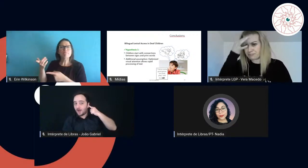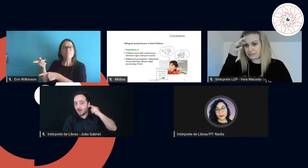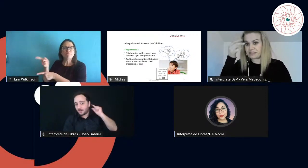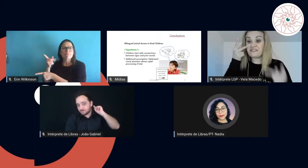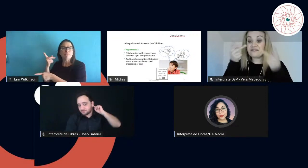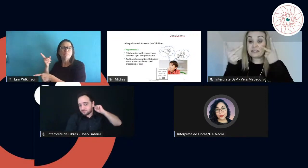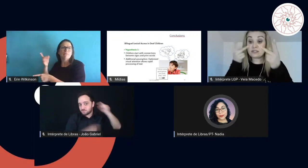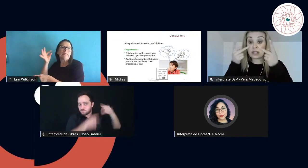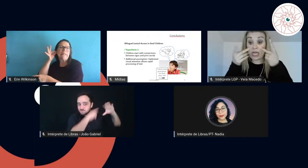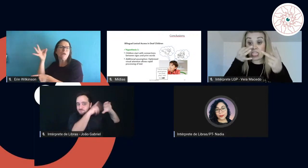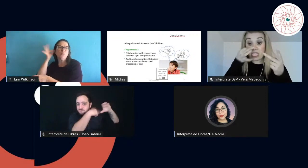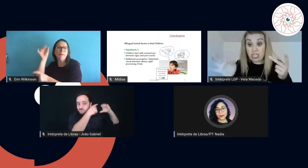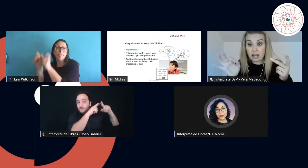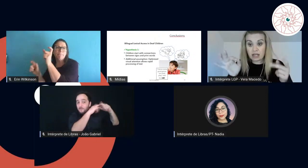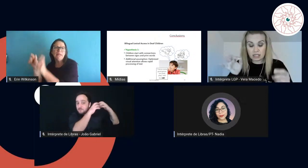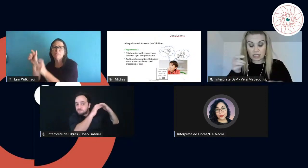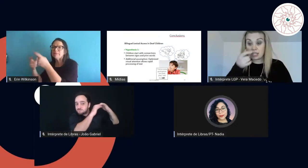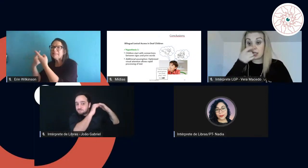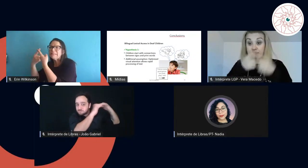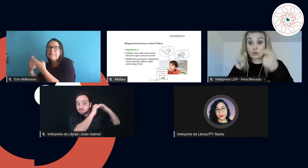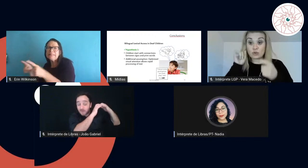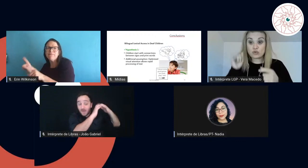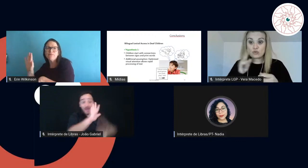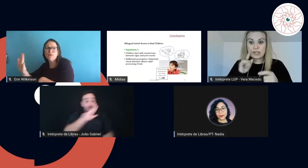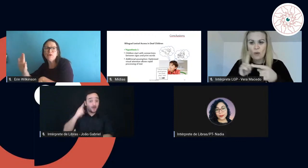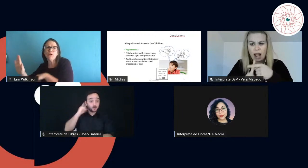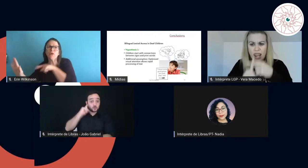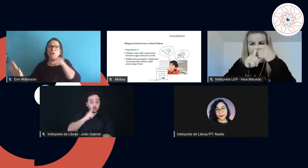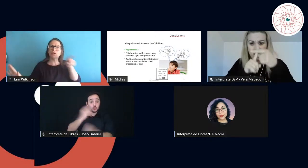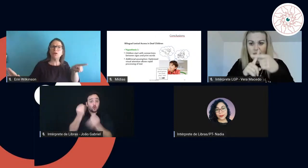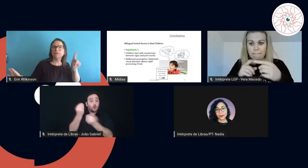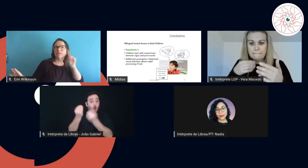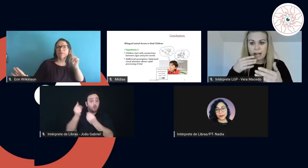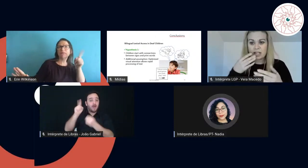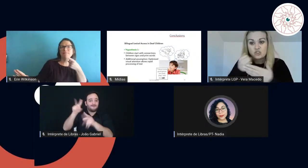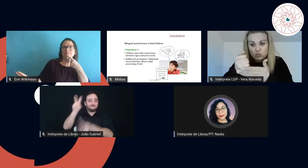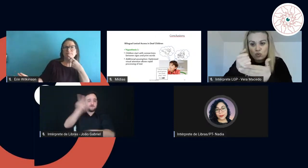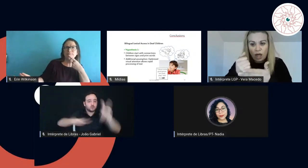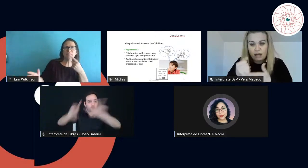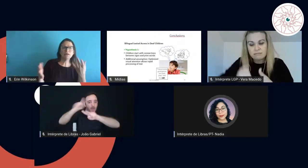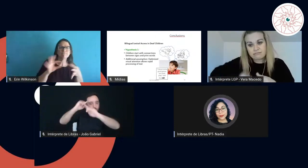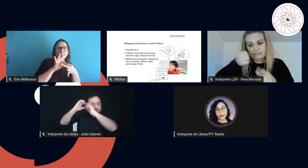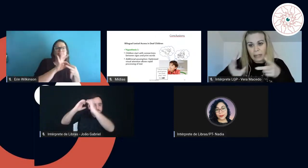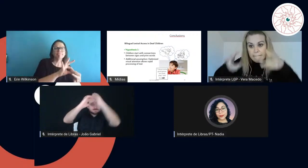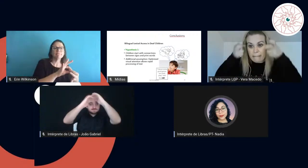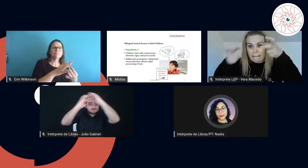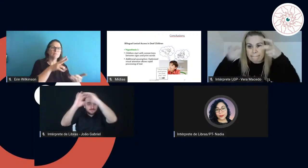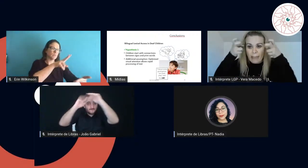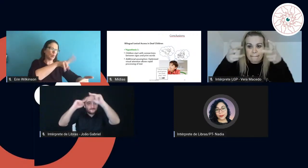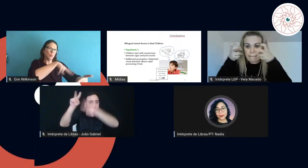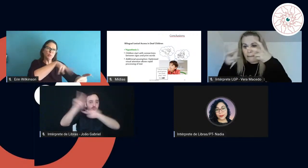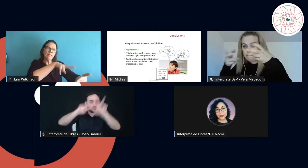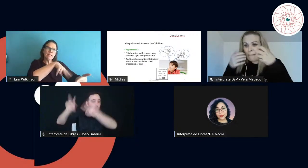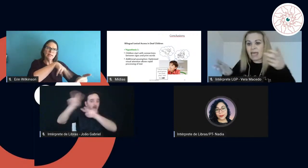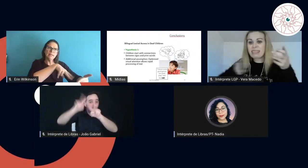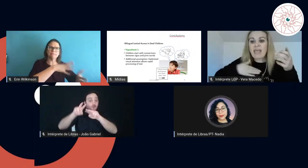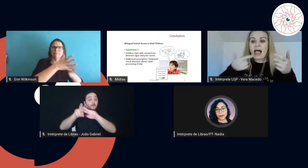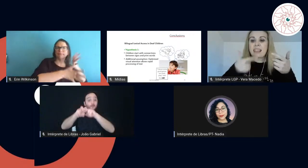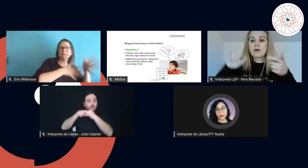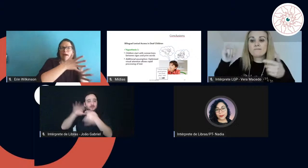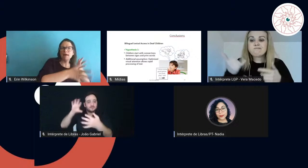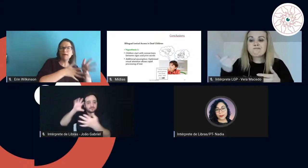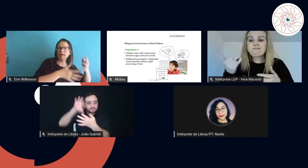visual das pessoas surdas, elas vêm a favorecer a aquisição de uma segunda língua.